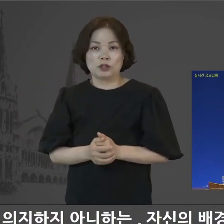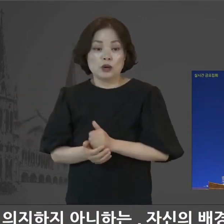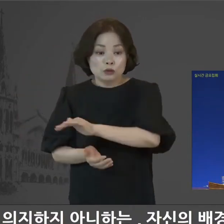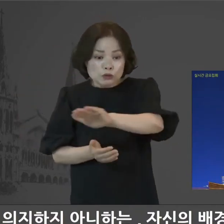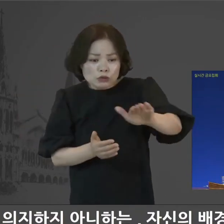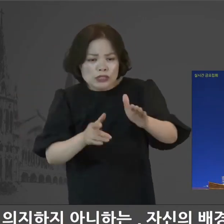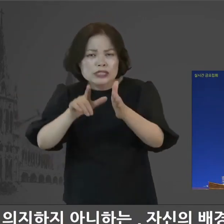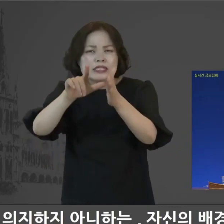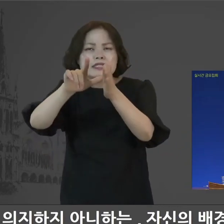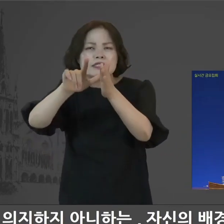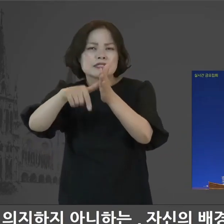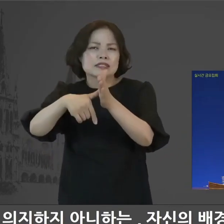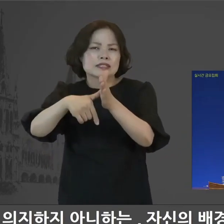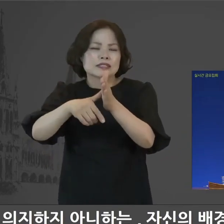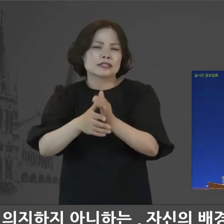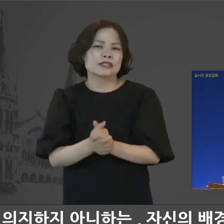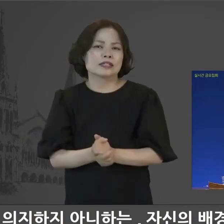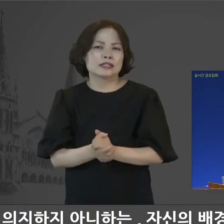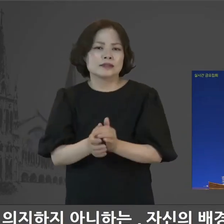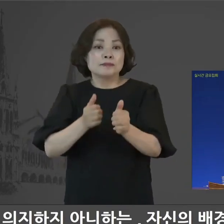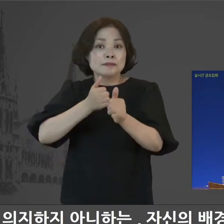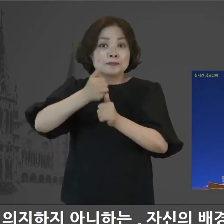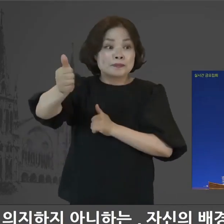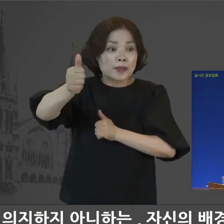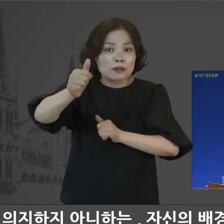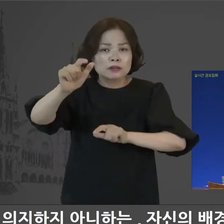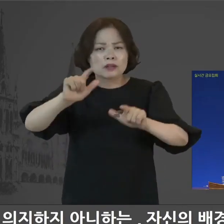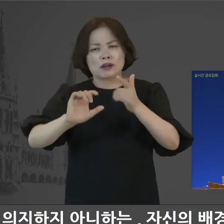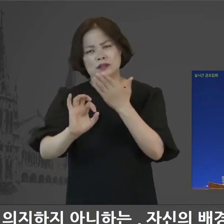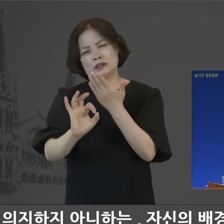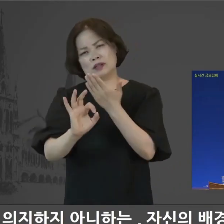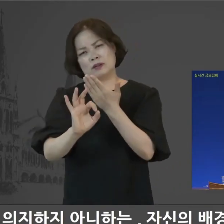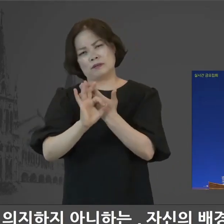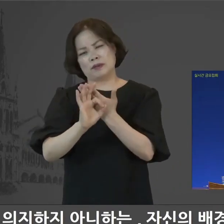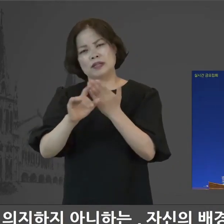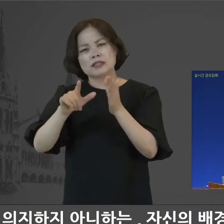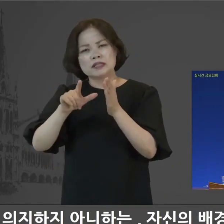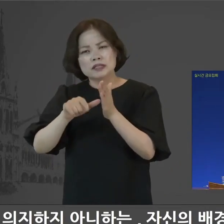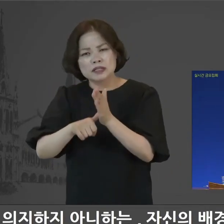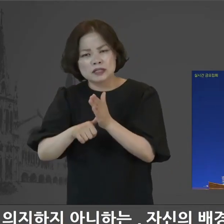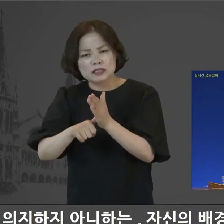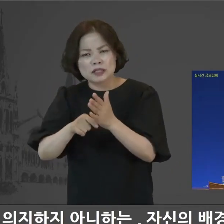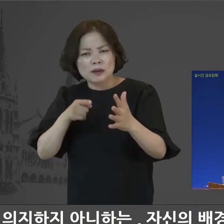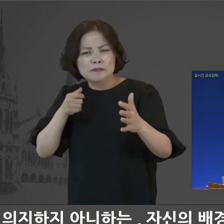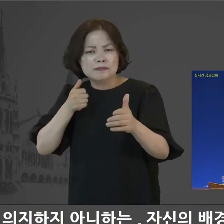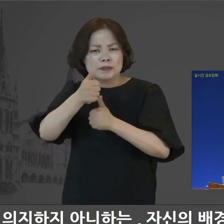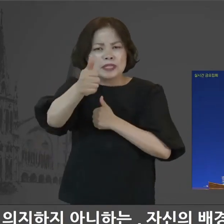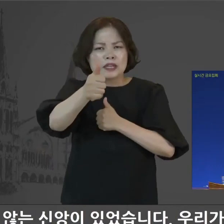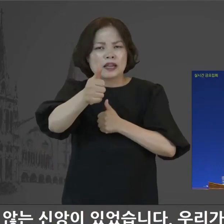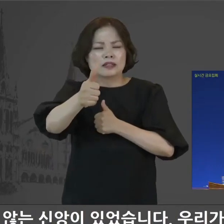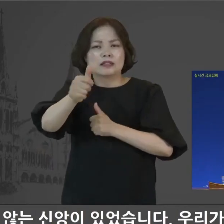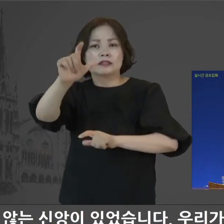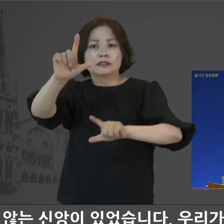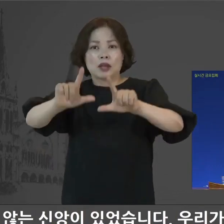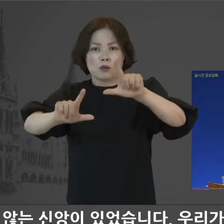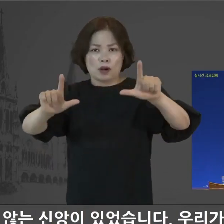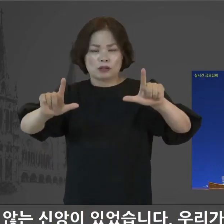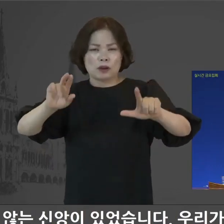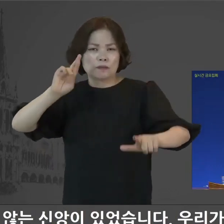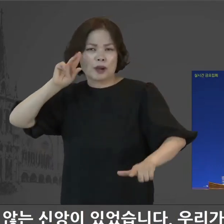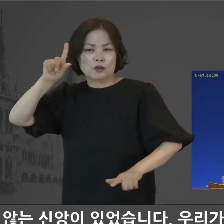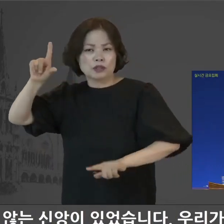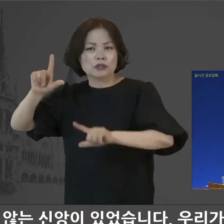우리가 이 시기를 이겨야 되는 상황이라면, 이 시기를 돌파해야 되는 상황이라면 바울의